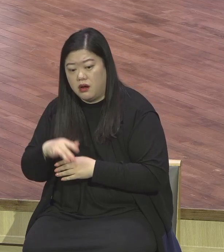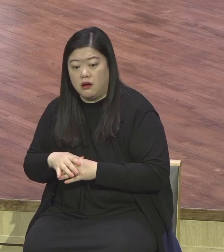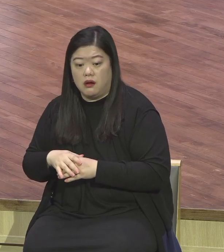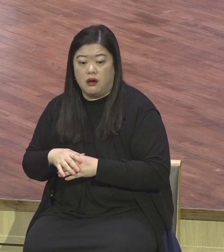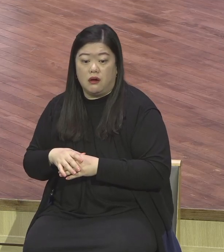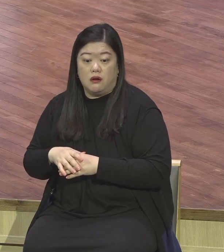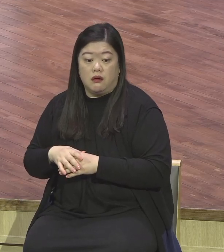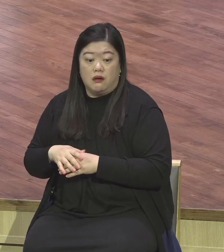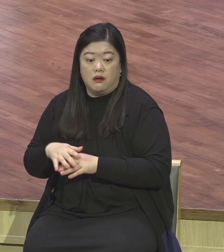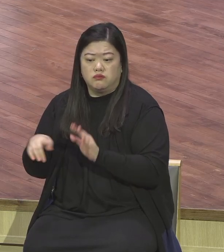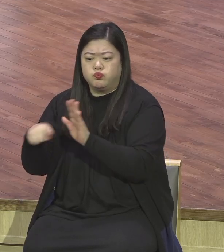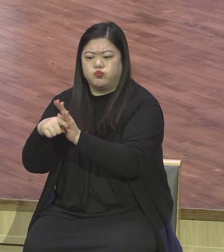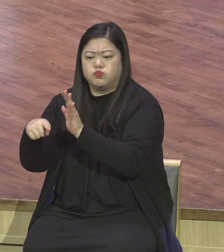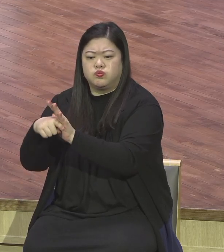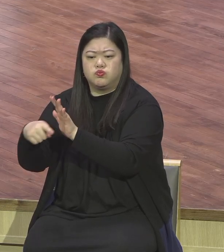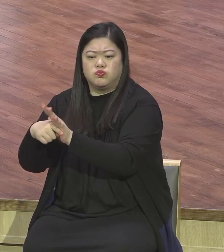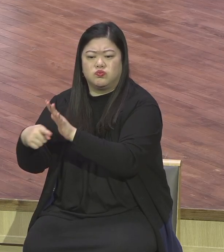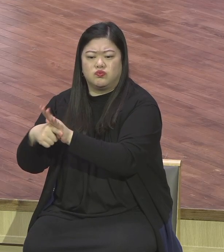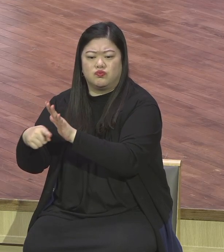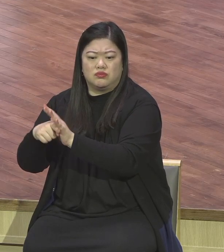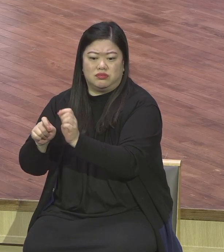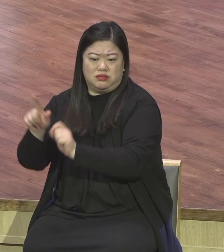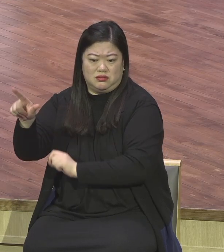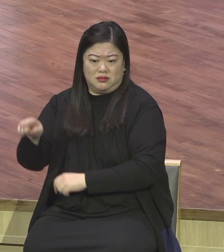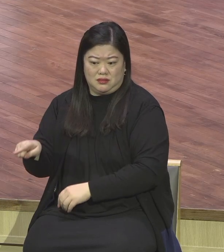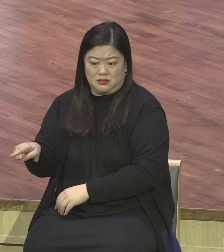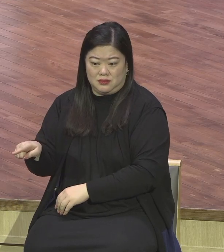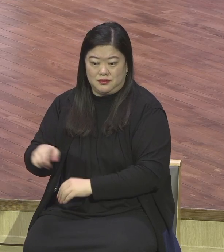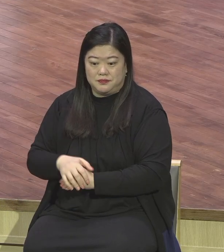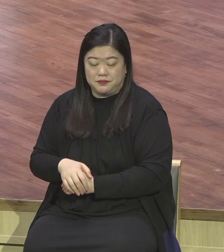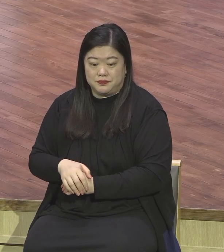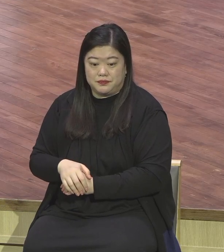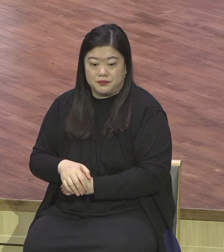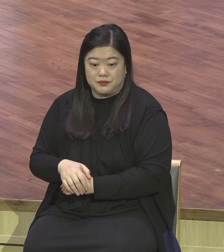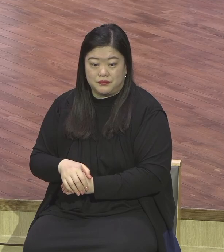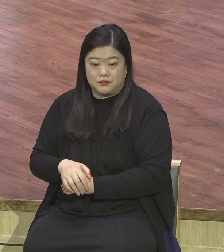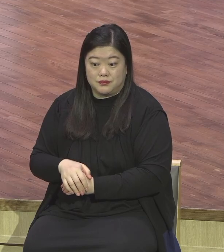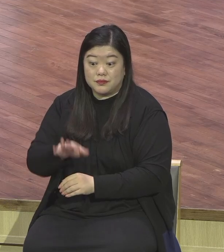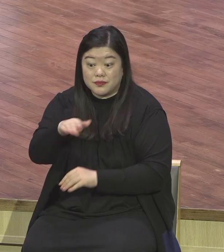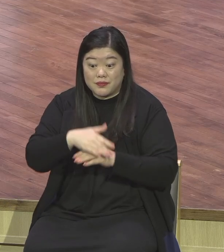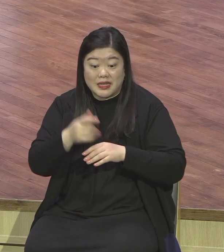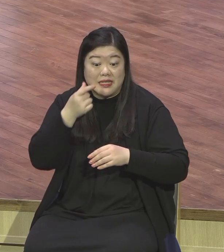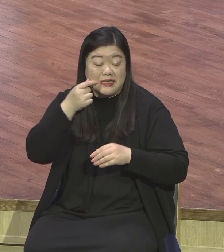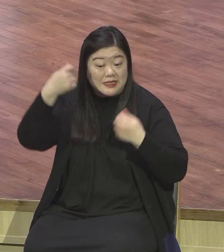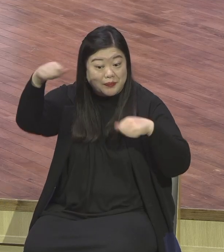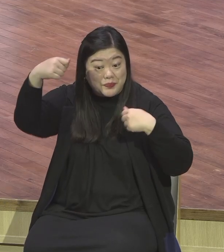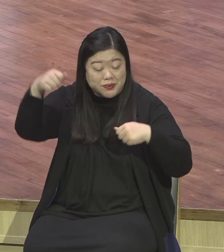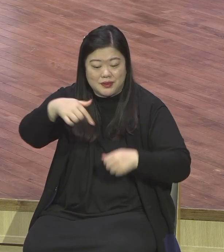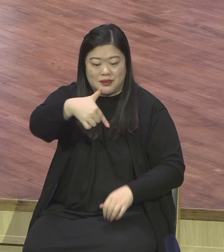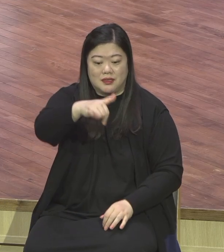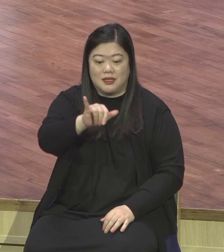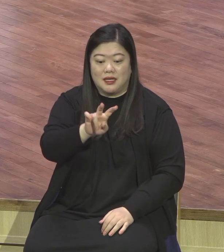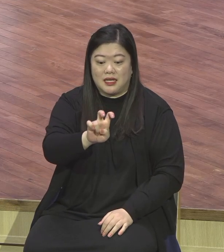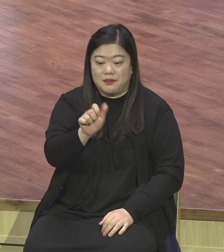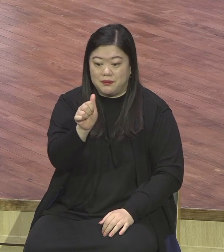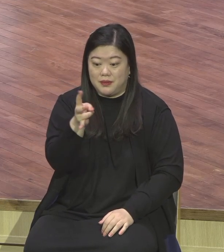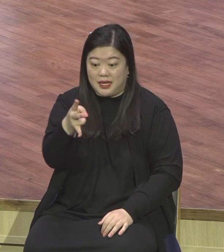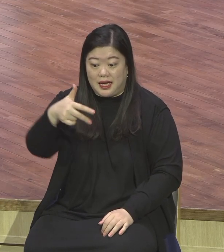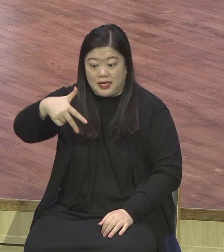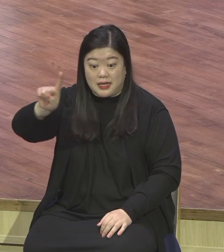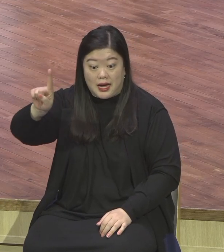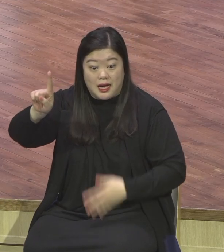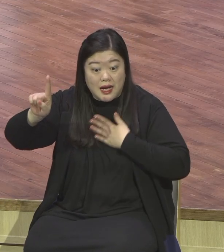부정적인 말 계속하니까 탈렌트 김혜자씨 아시죠 이분이 권사님이세요